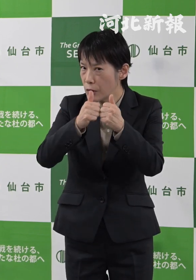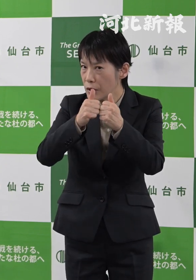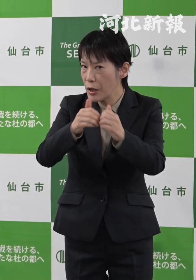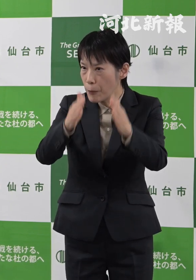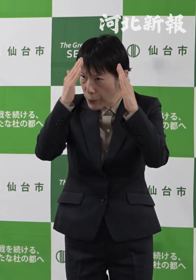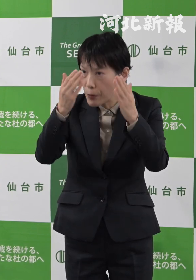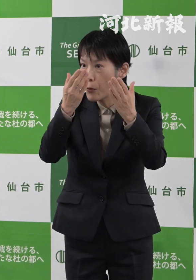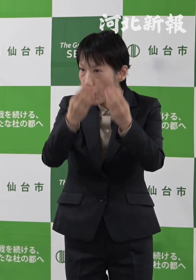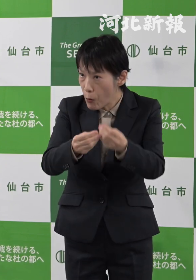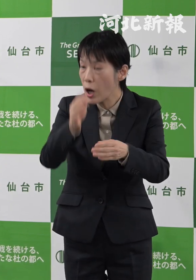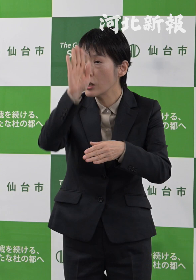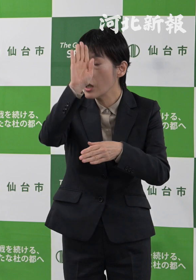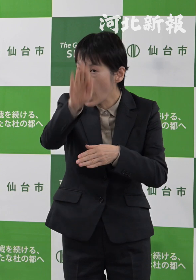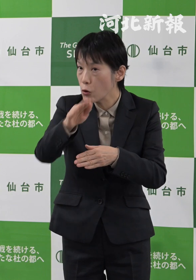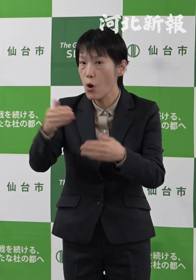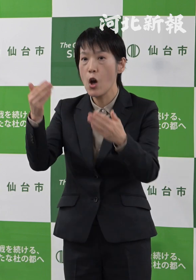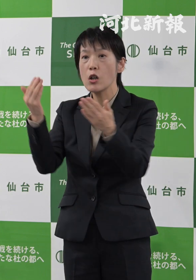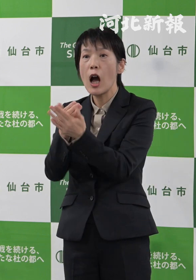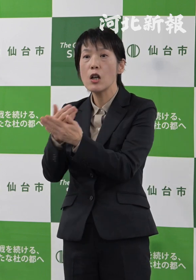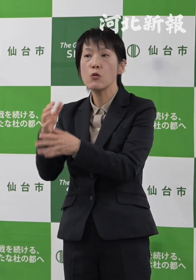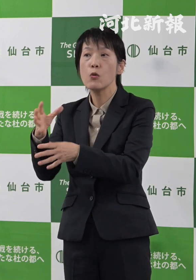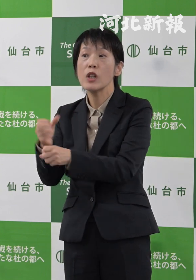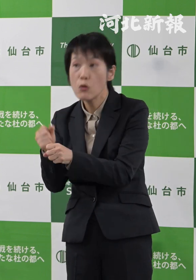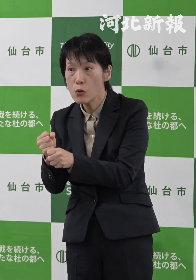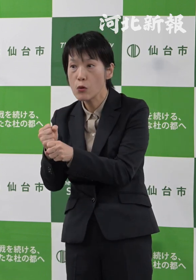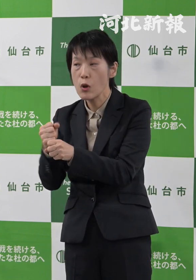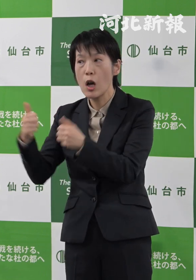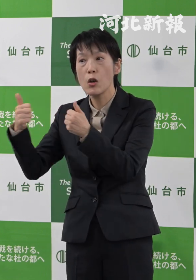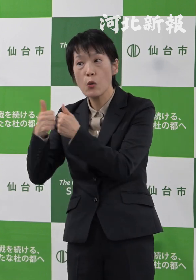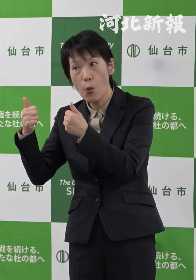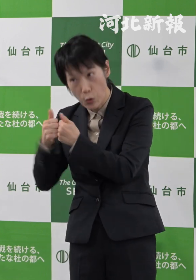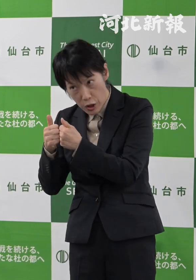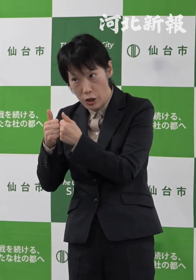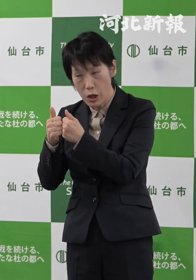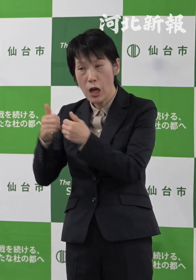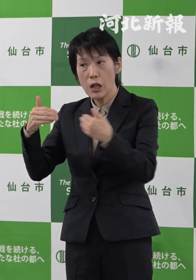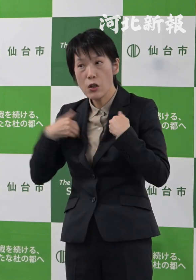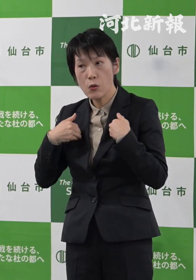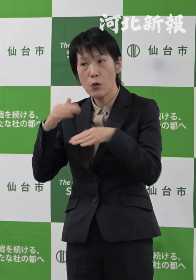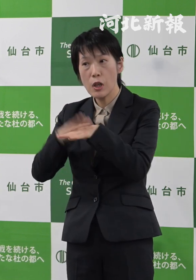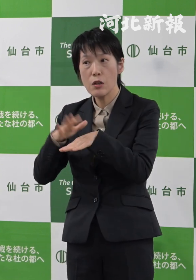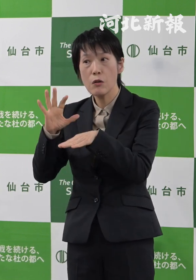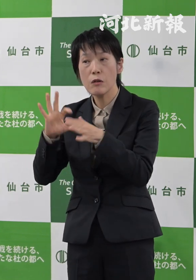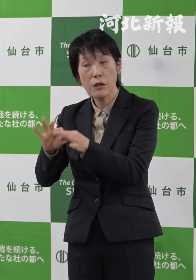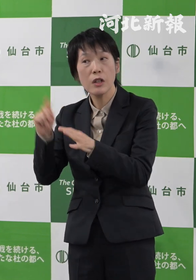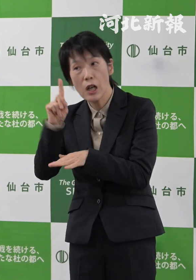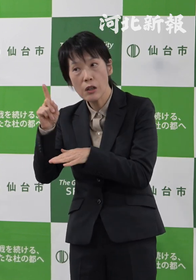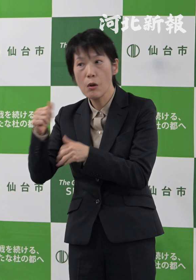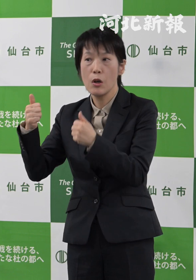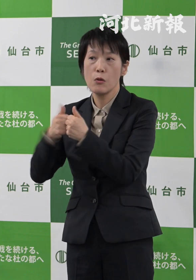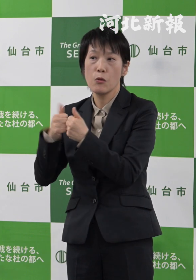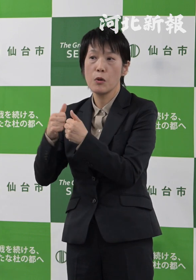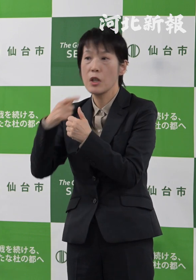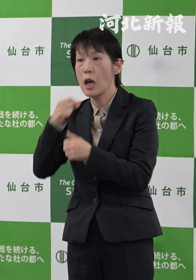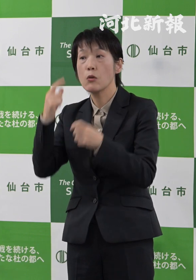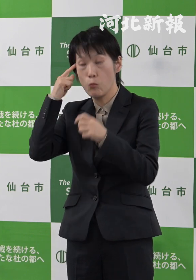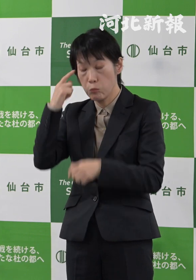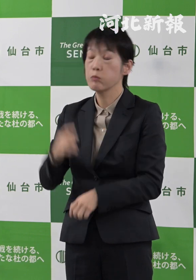後改修スケジュール等の協議や必要な手続きを進めてまいりたいと考えております